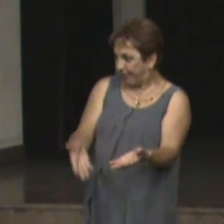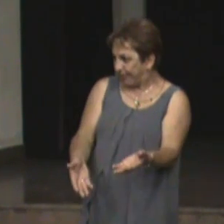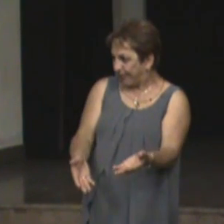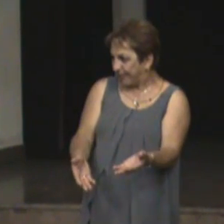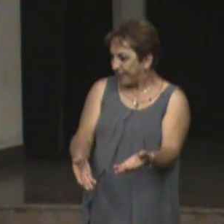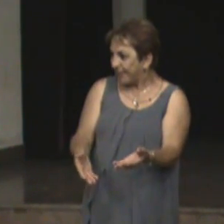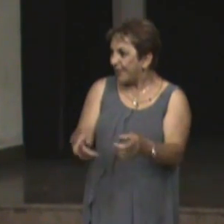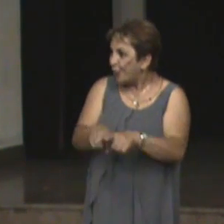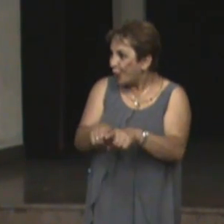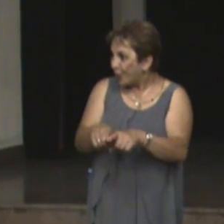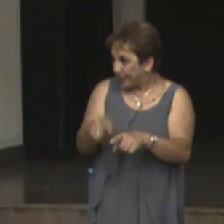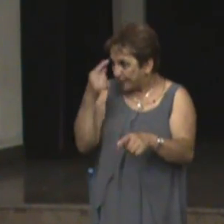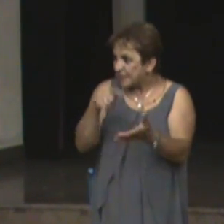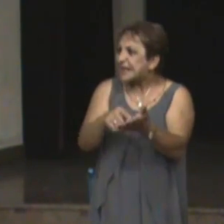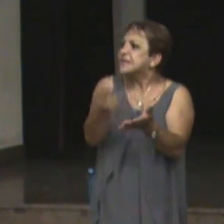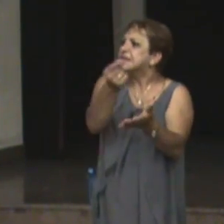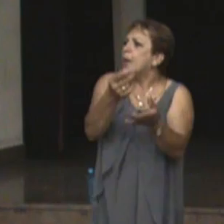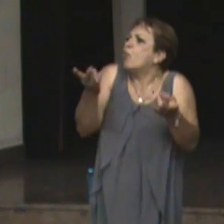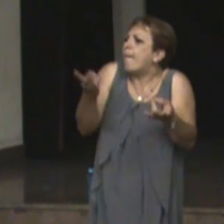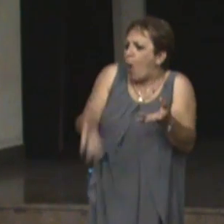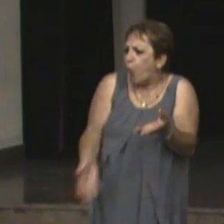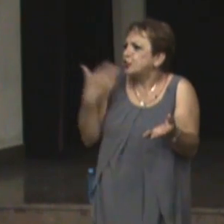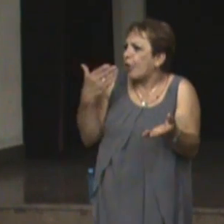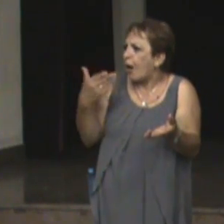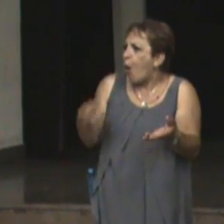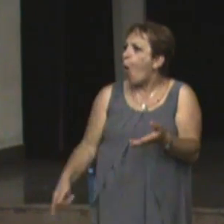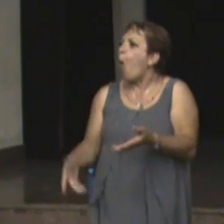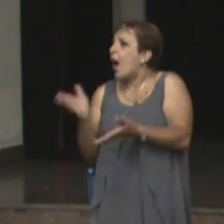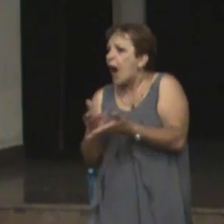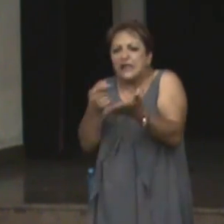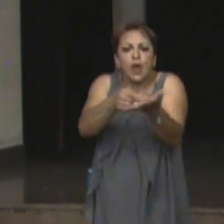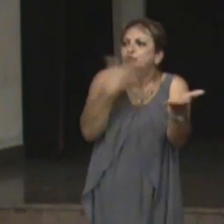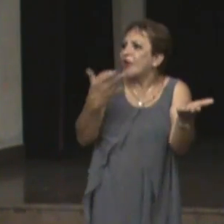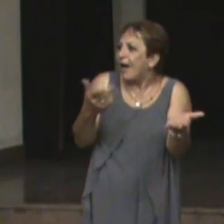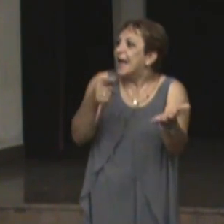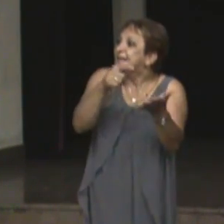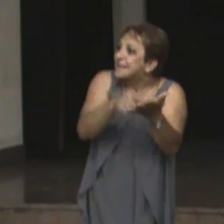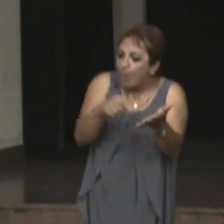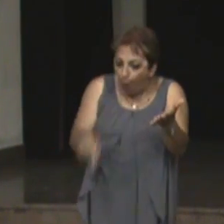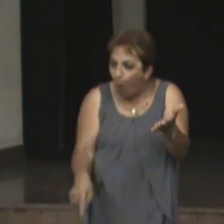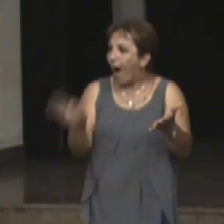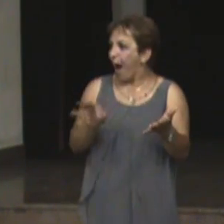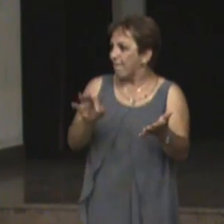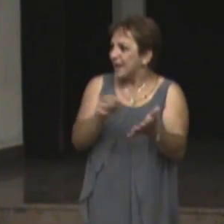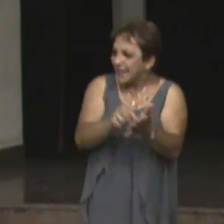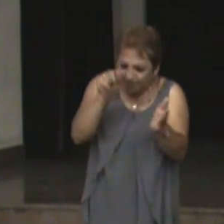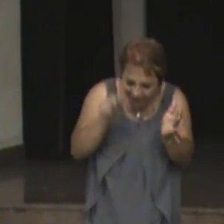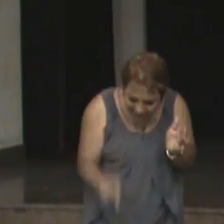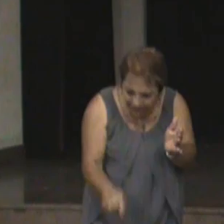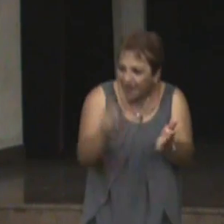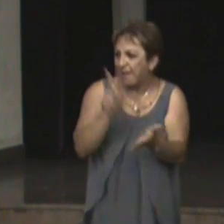Ինչպես որ մեր սիրտն է քարանում, ինչպես որ մեր սիրտն է դառնում անպտուղ, եթե մենք անտարբեր